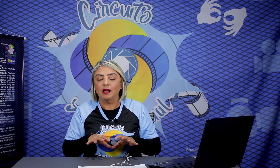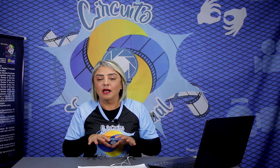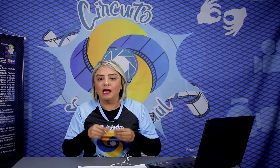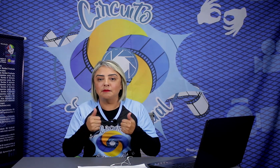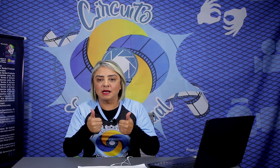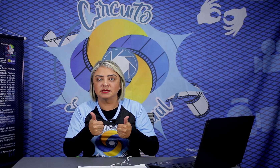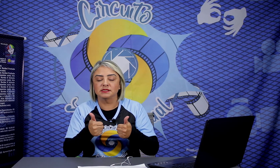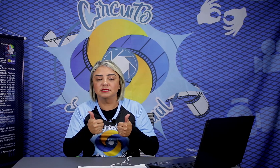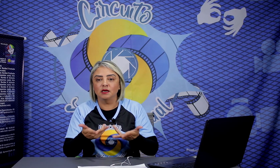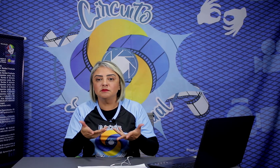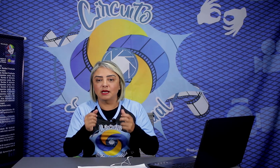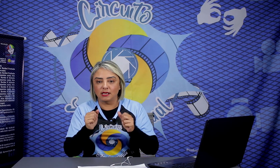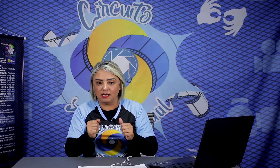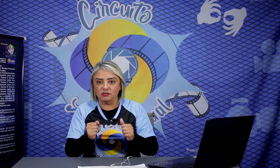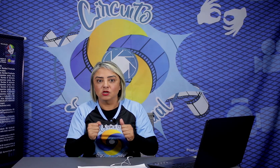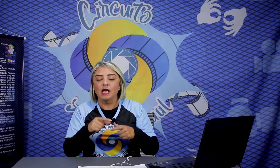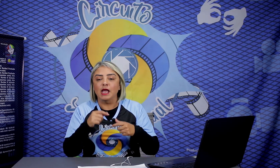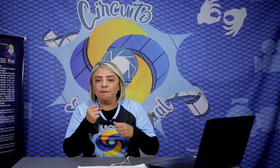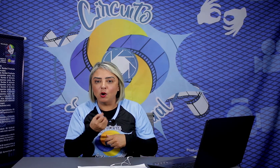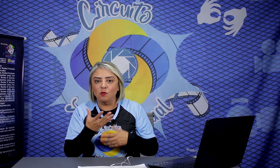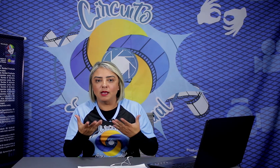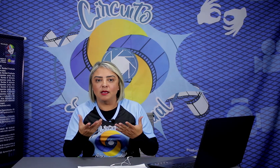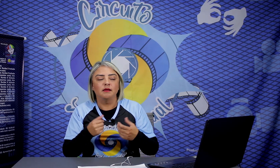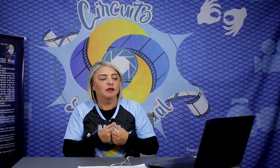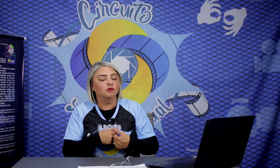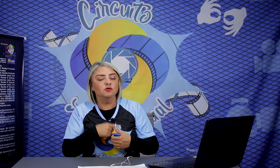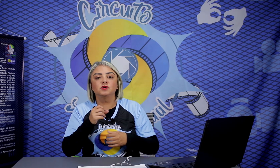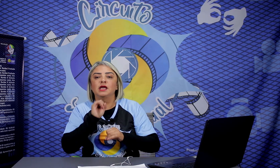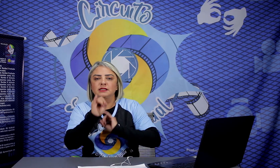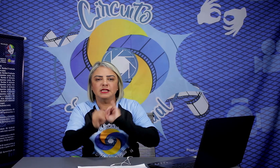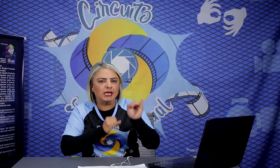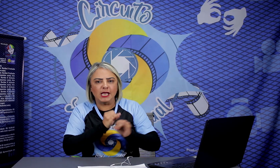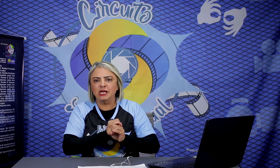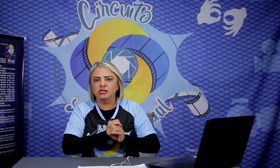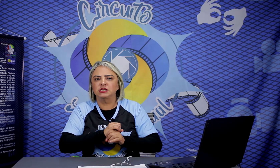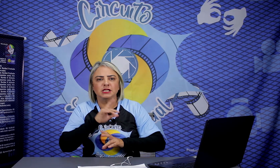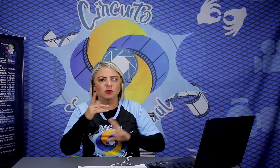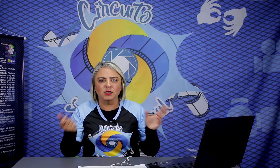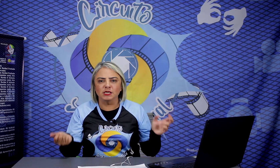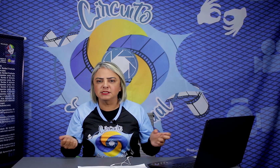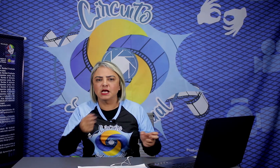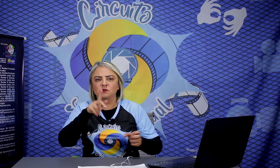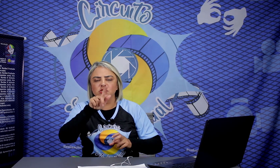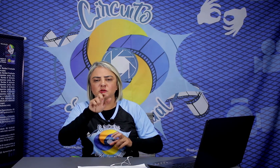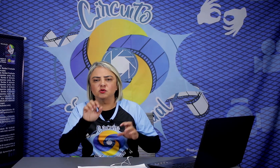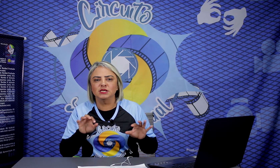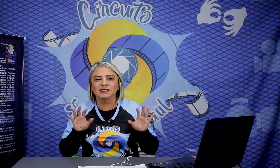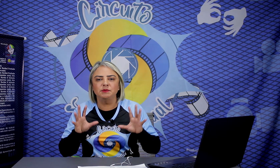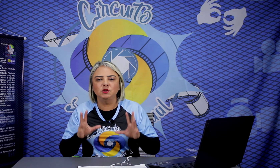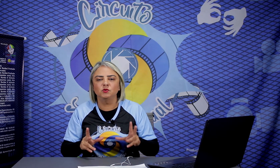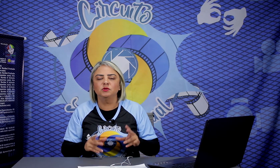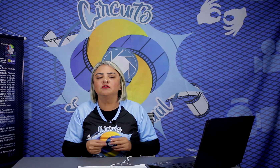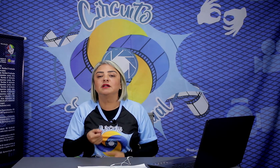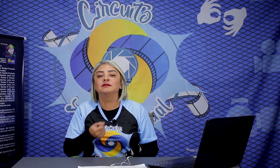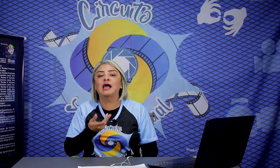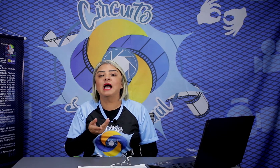Ah, Márcia, então é isso. É bom, é. Usa o quê? Internet, tem que ter conexão, 5G sabe tudo. Aí eu falo, tá,